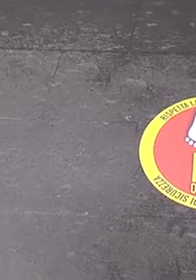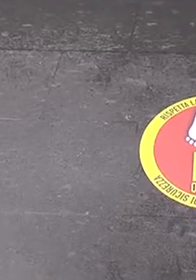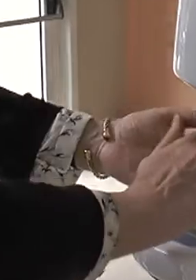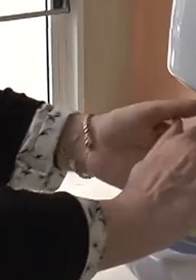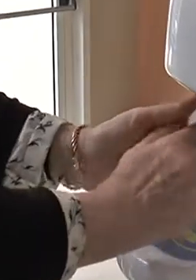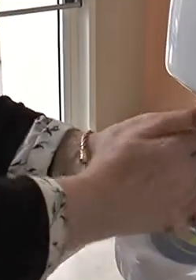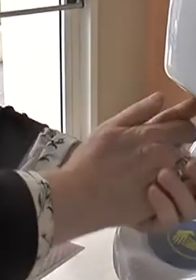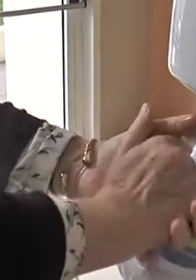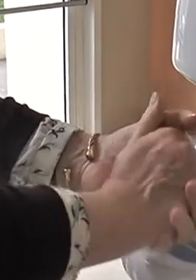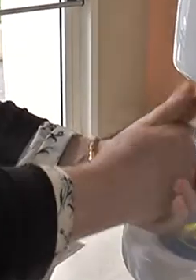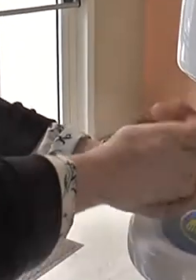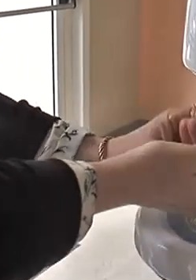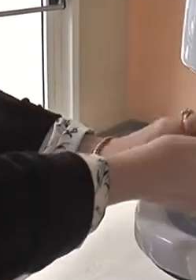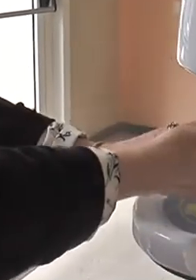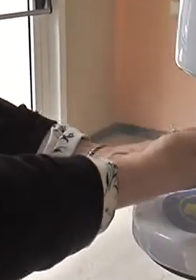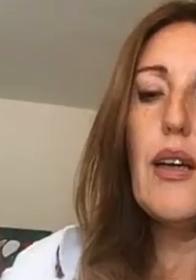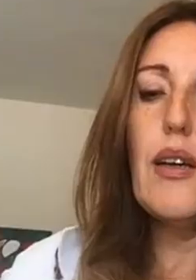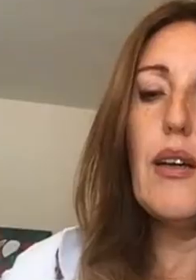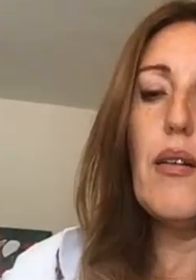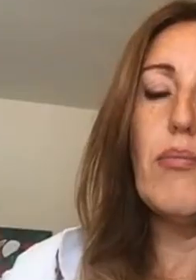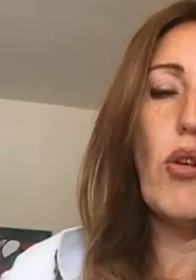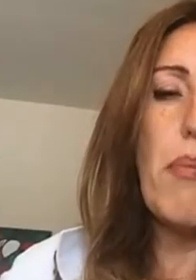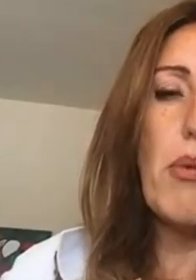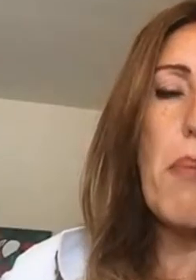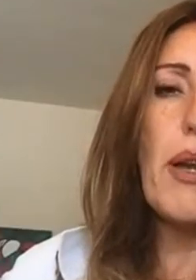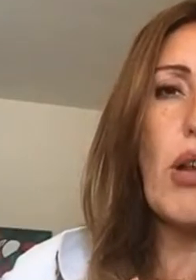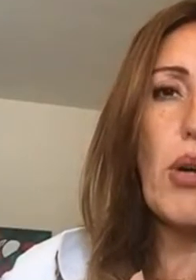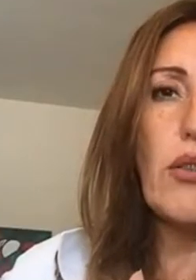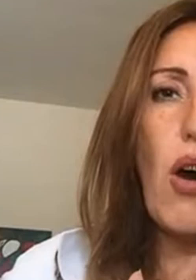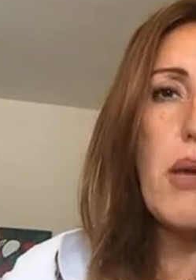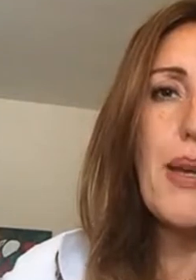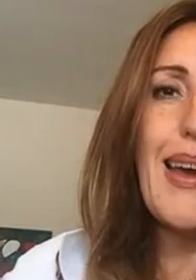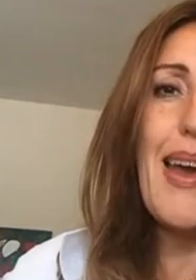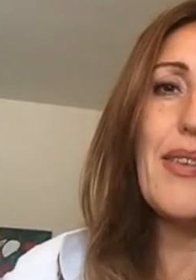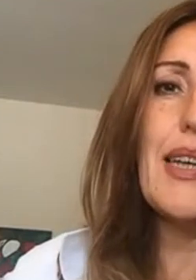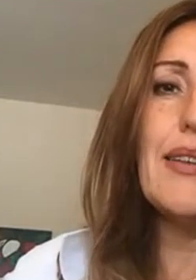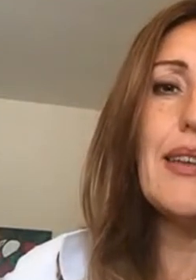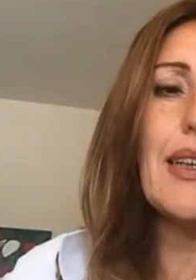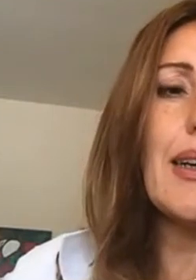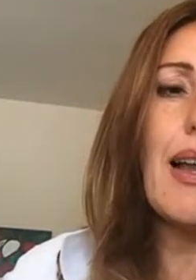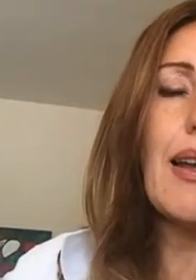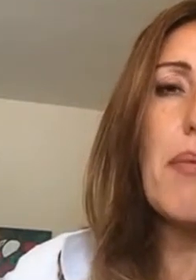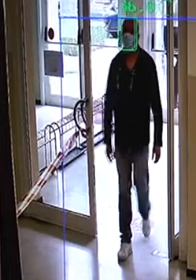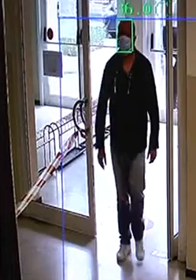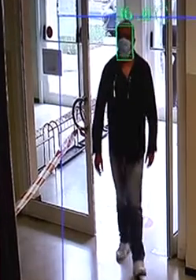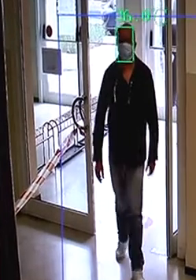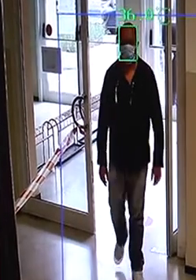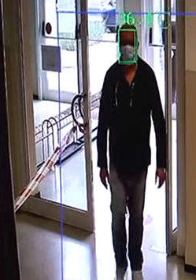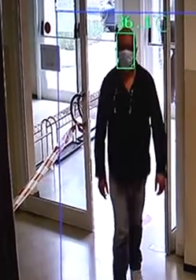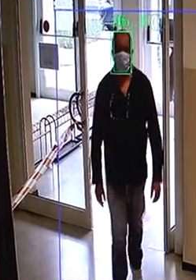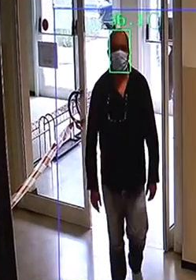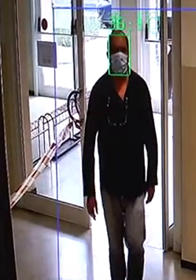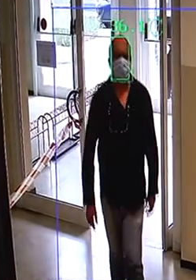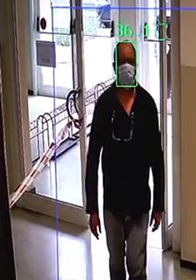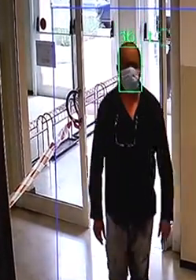supposizione che il presidente che dovrà confrontarsi con l'assessore regionale donazzan con la giusta dose di organizzazione ipotizza